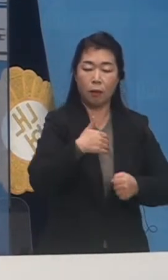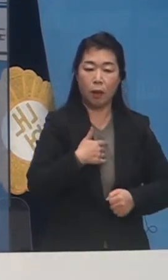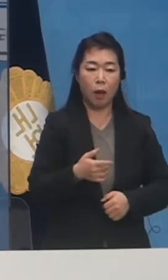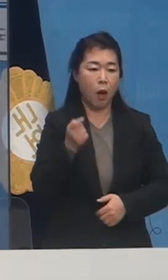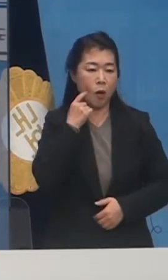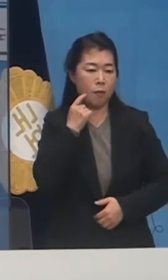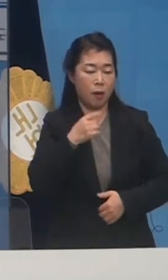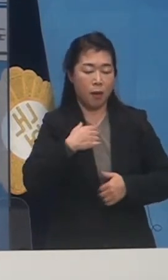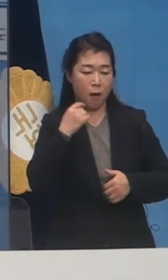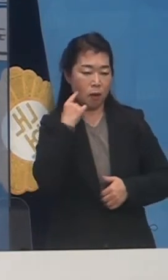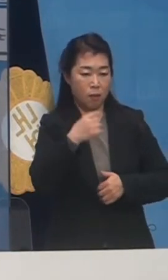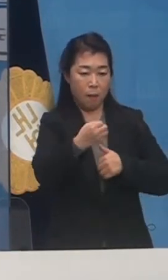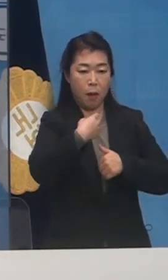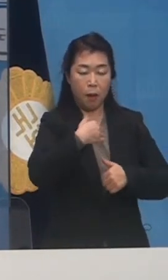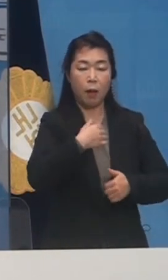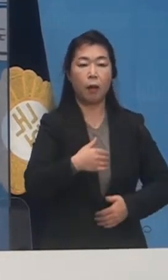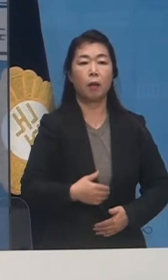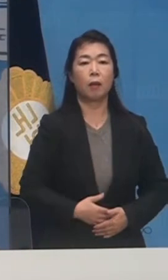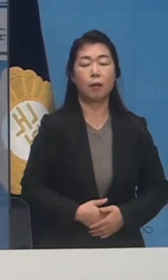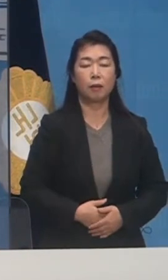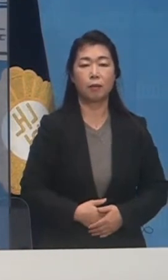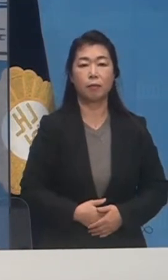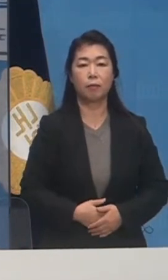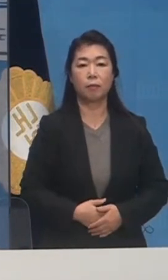저를 거짓말쟁이로 만들었습니다.